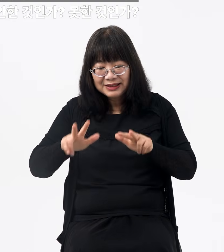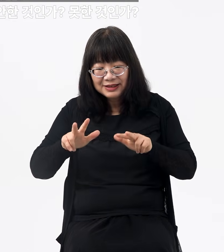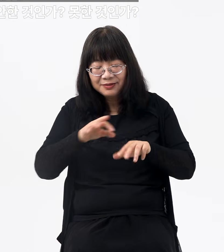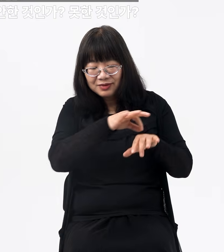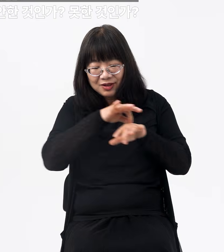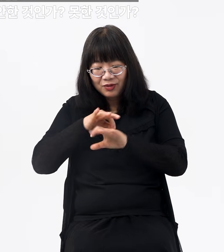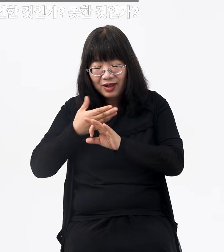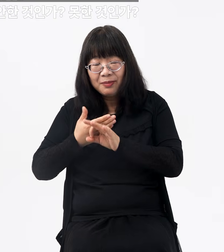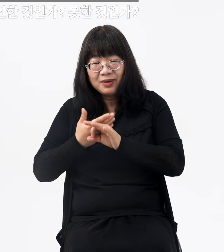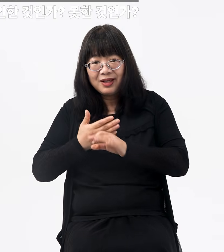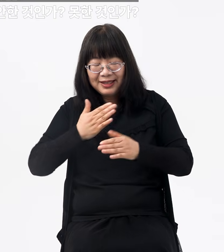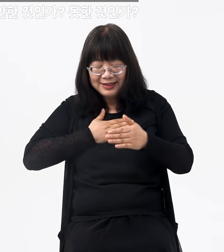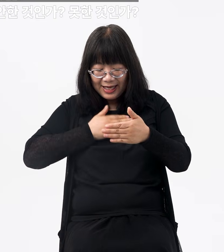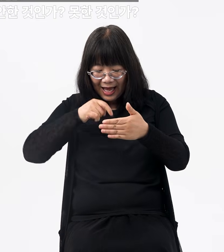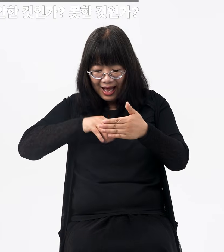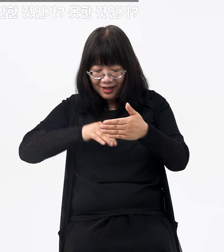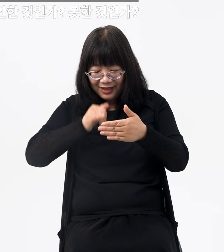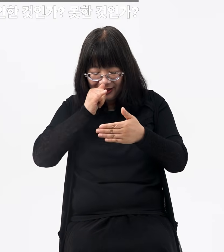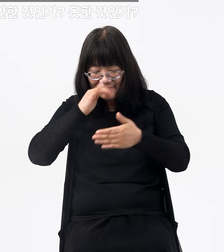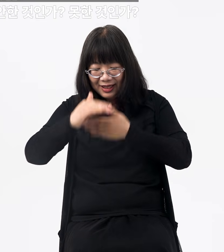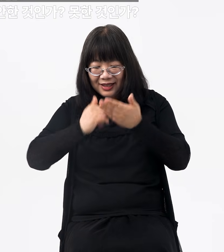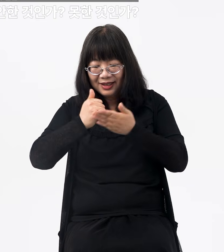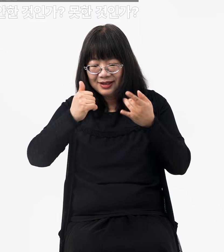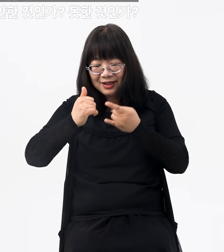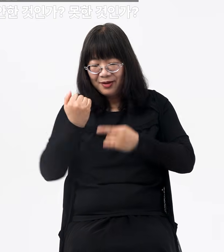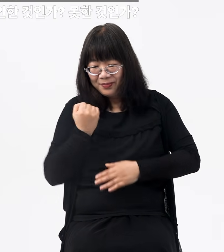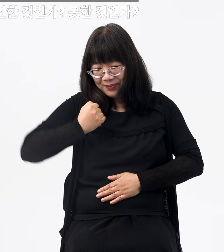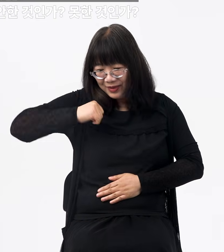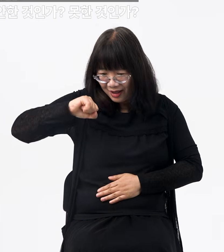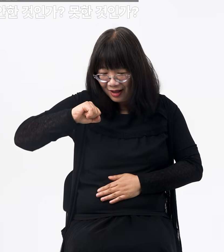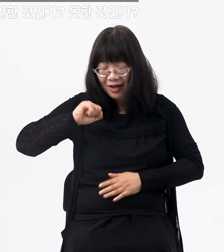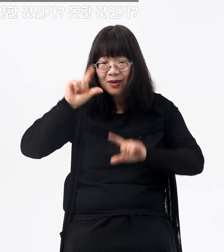적이 따로 있는 게 아니고